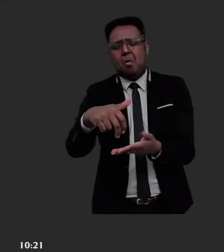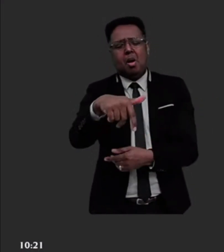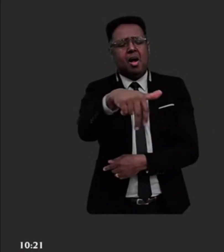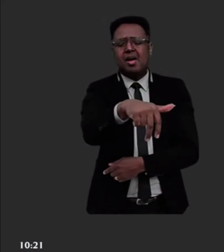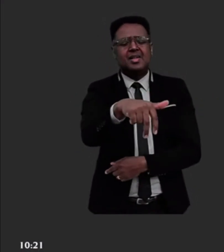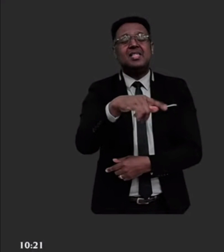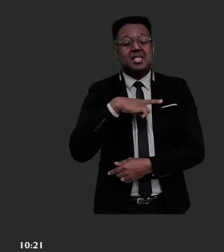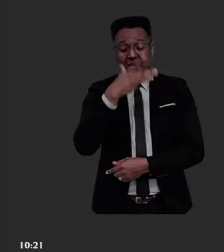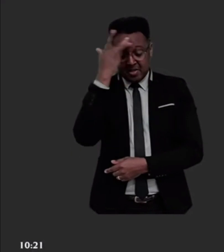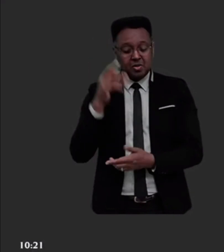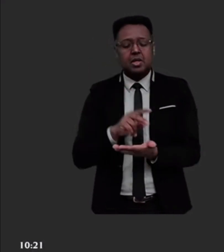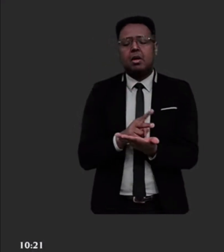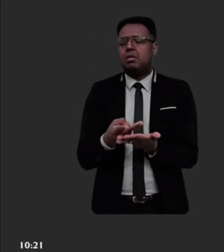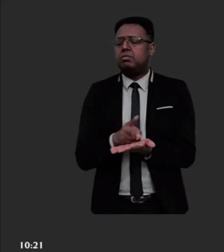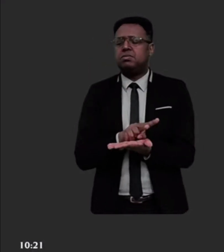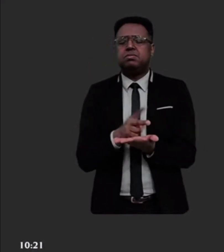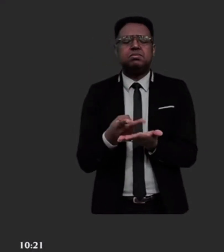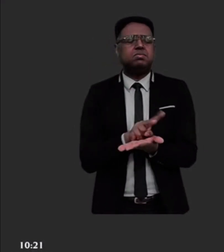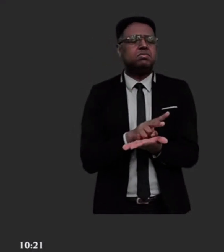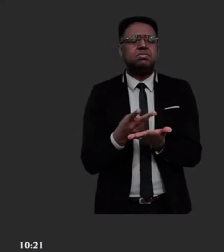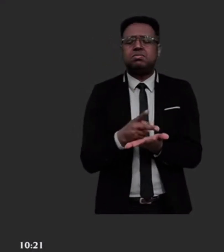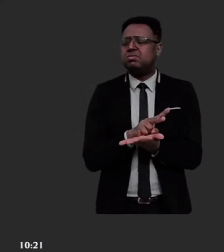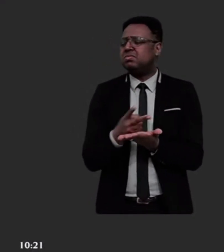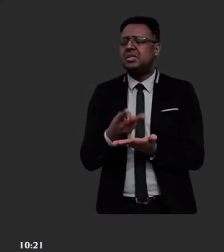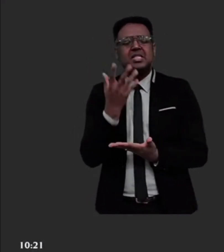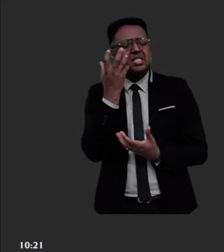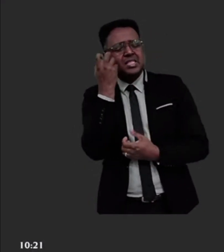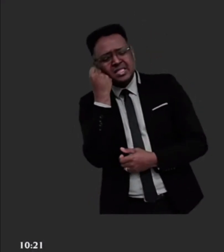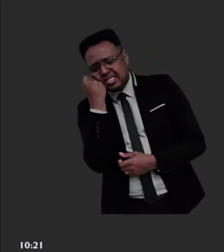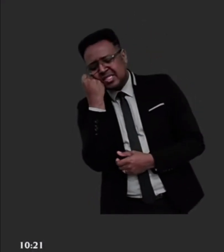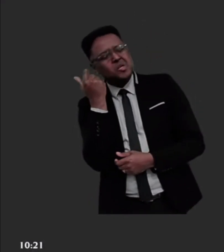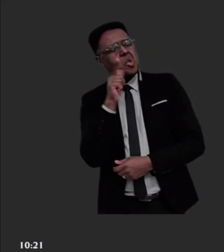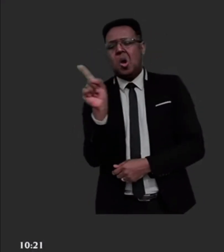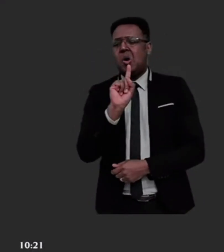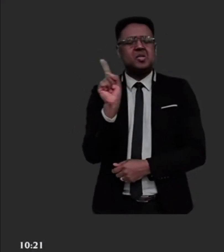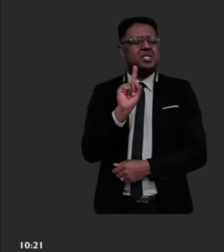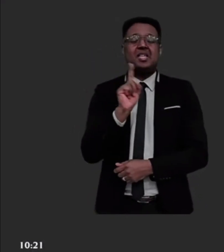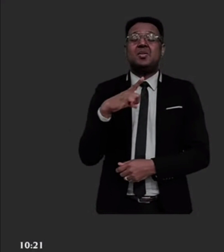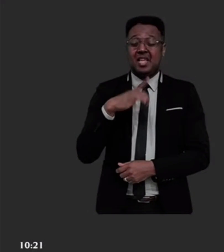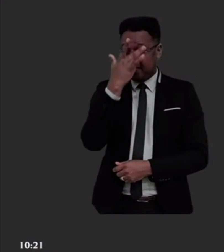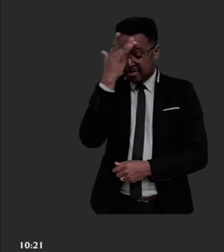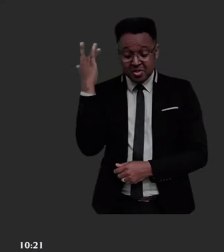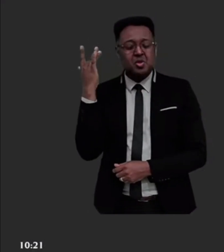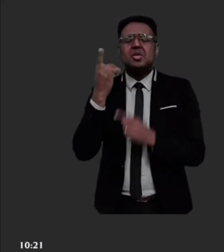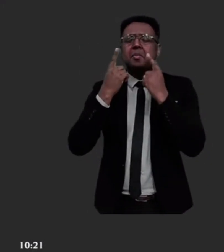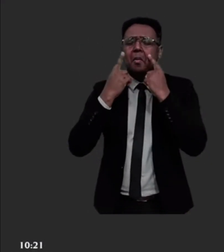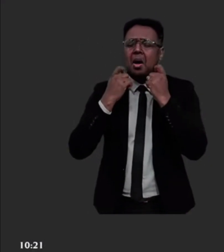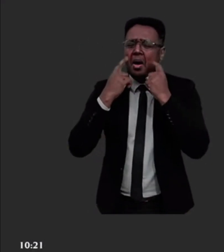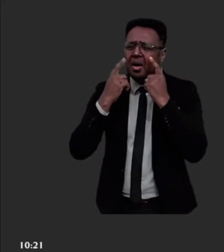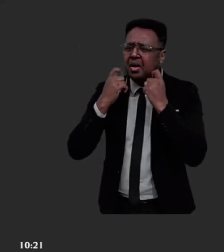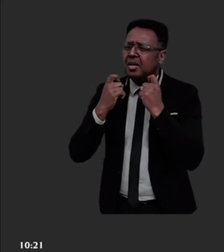noite. Alguém clama, alguém pede, alguém geme, alguém chora. Nós te pedimos agora que